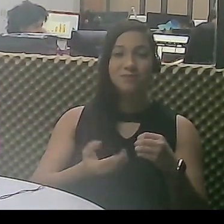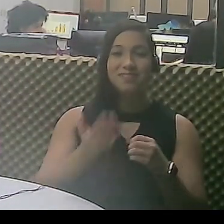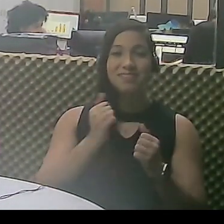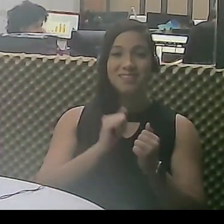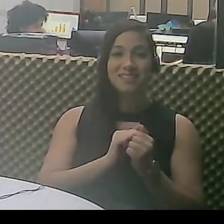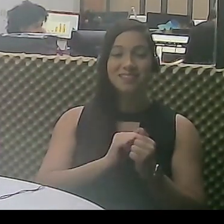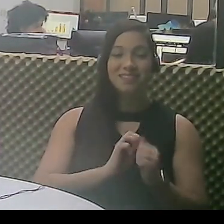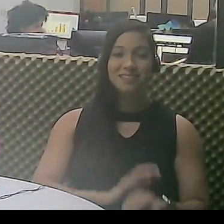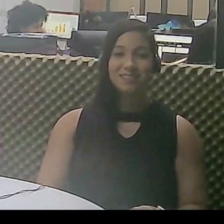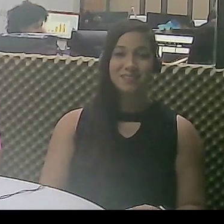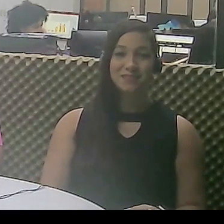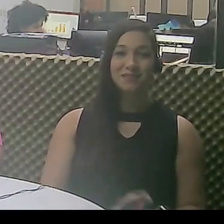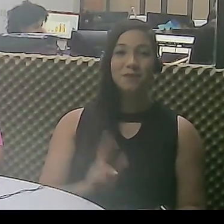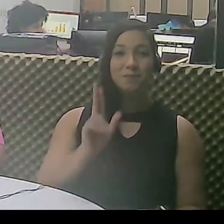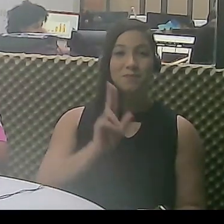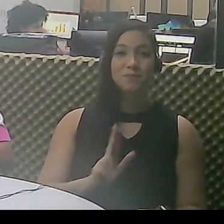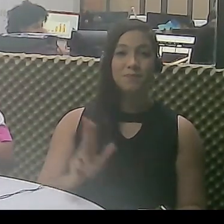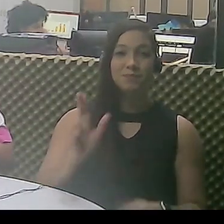gente.